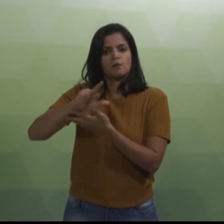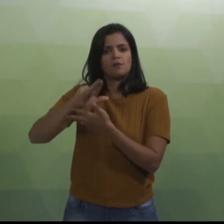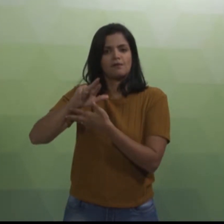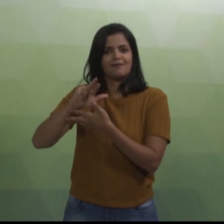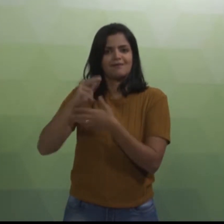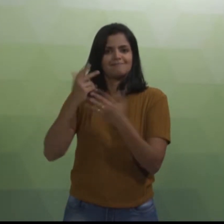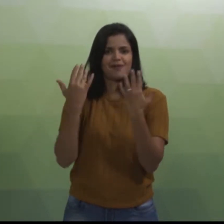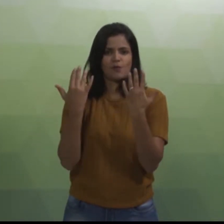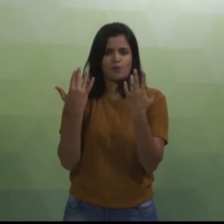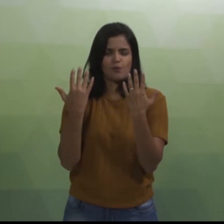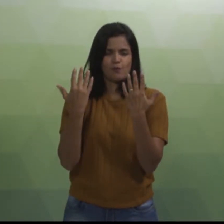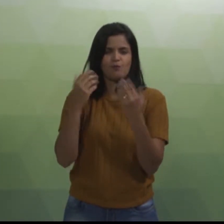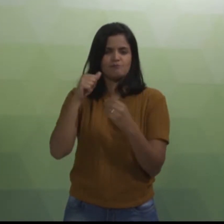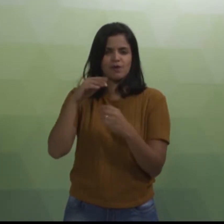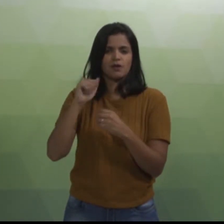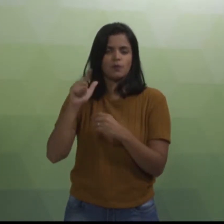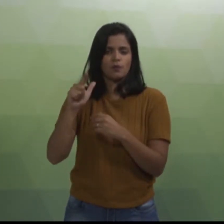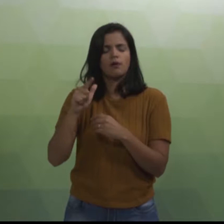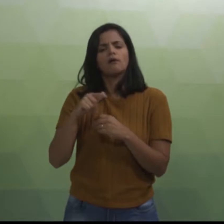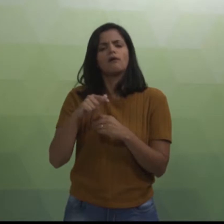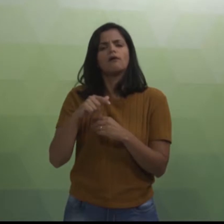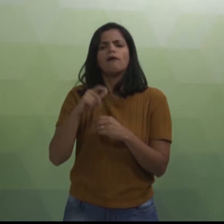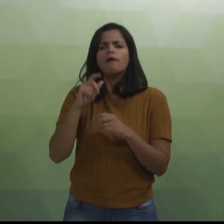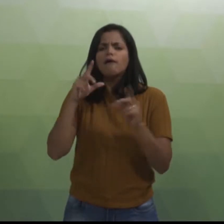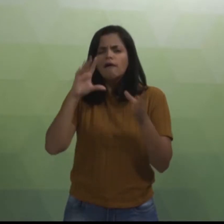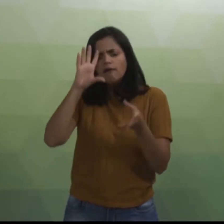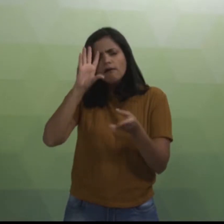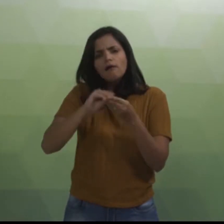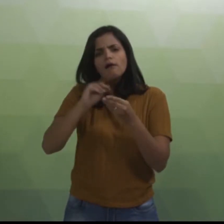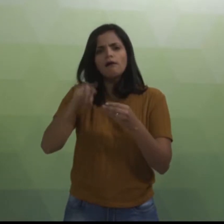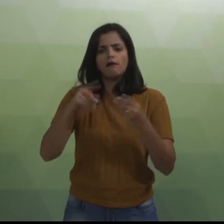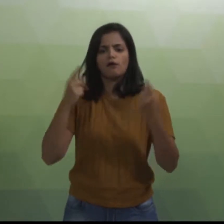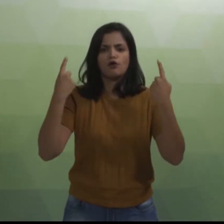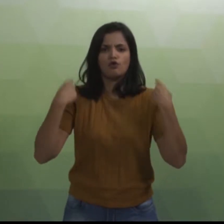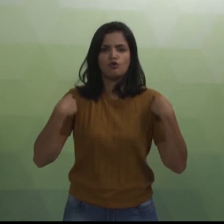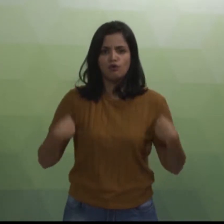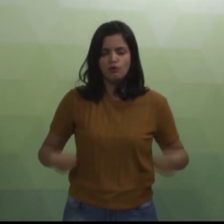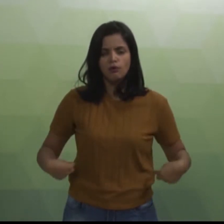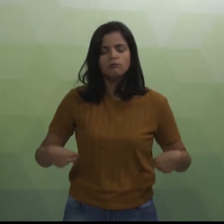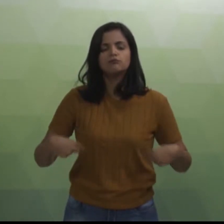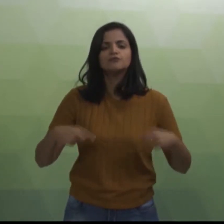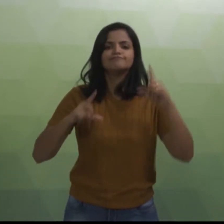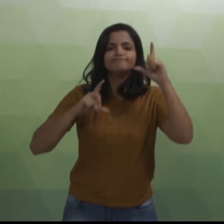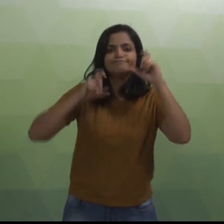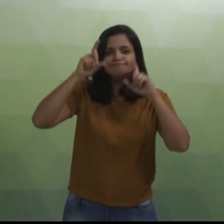para sinalizar. Eu utilizo o corpo e as expressões.